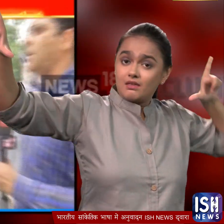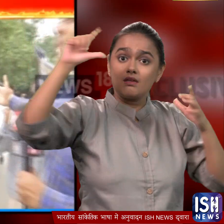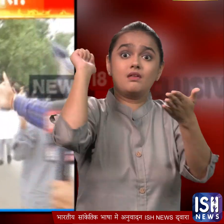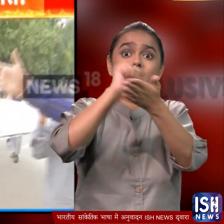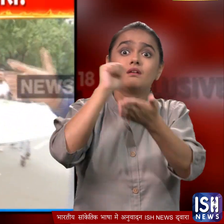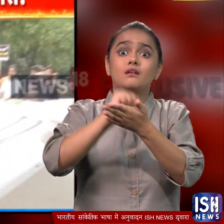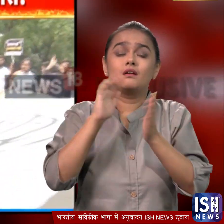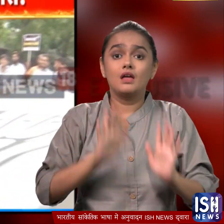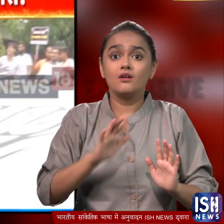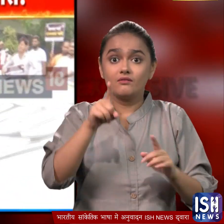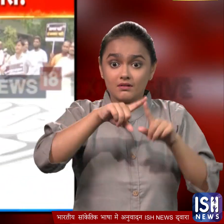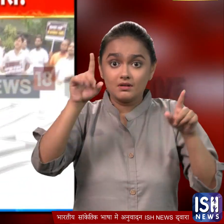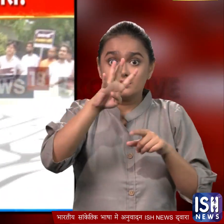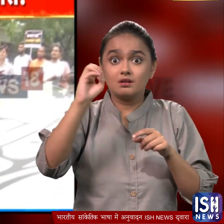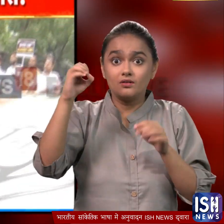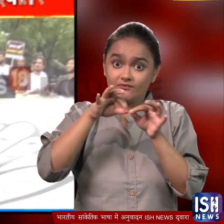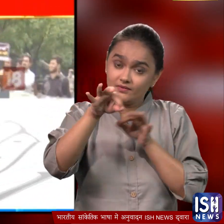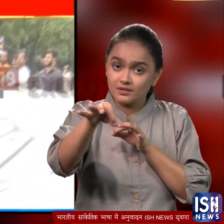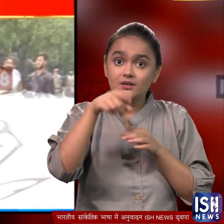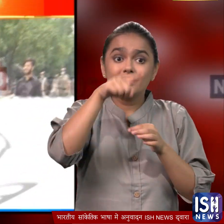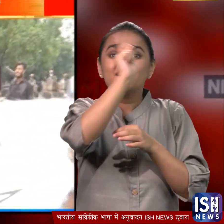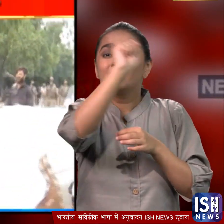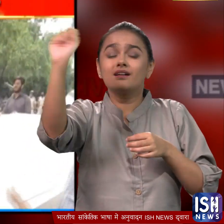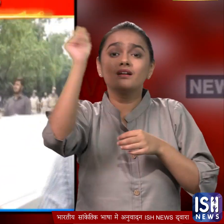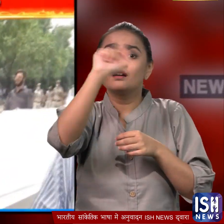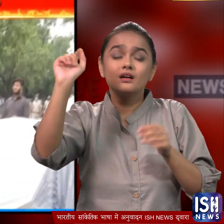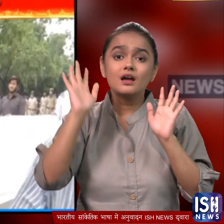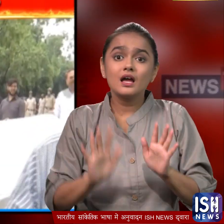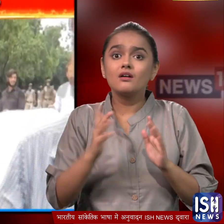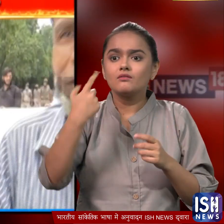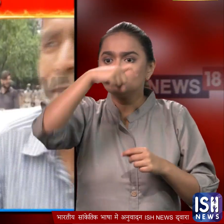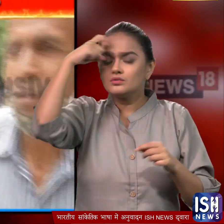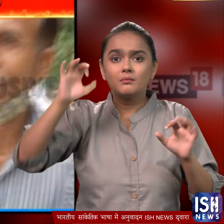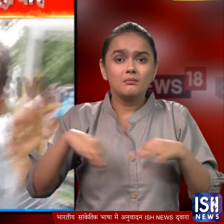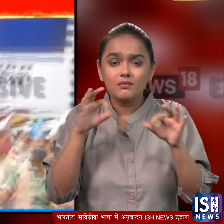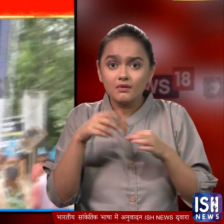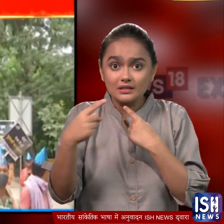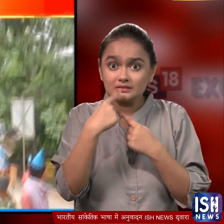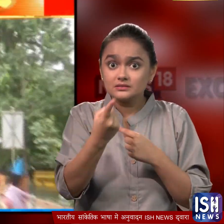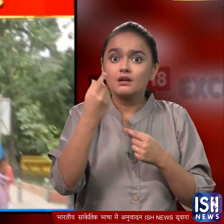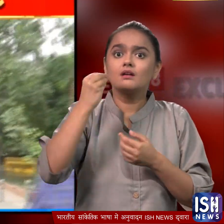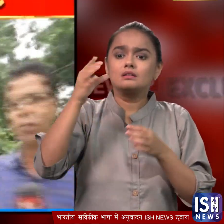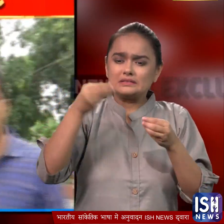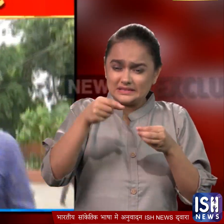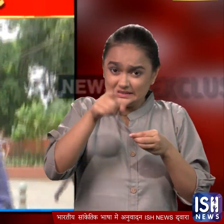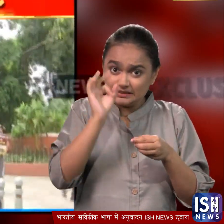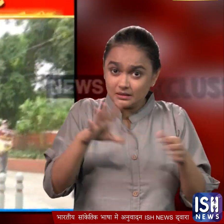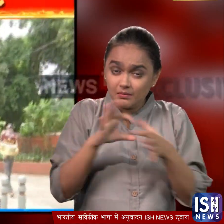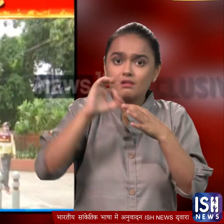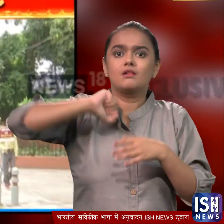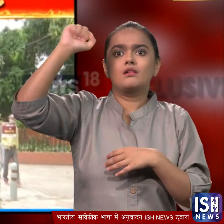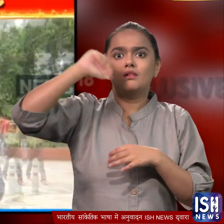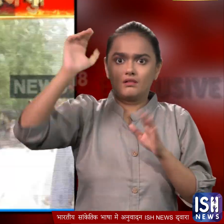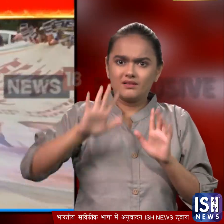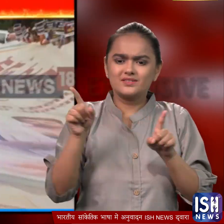इस लंबे बैनर को, जो 400 फीट लंबा बैनर है और उस पे जो संदेश दिया गया है युवाओं को लेकर, उसको लेकर